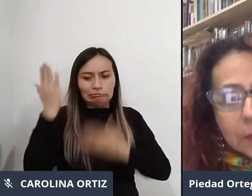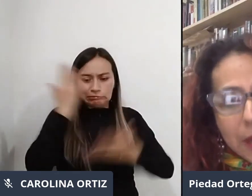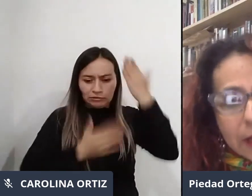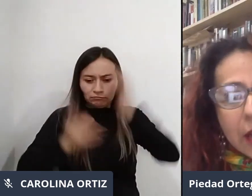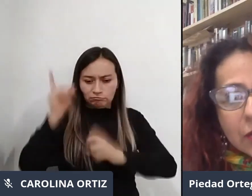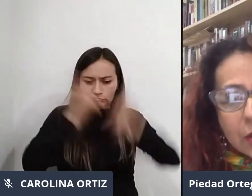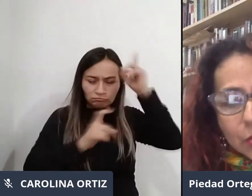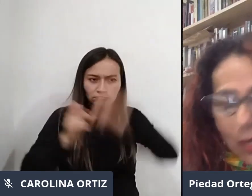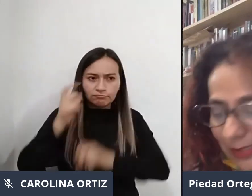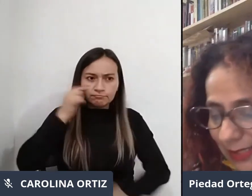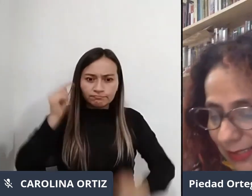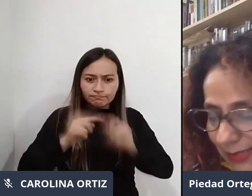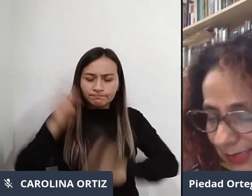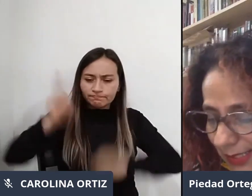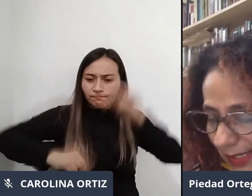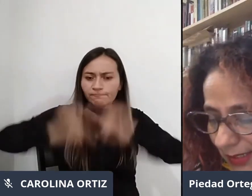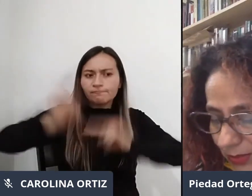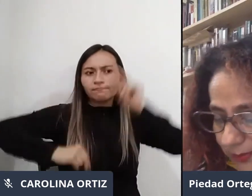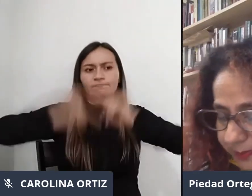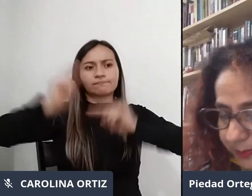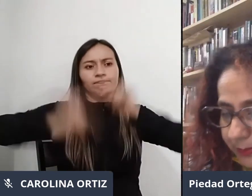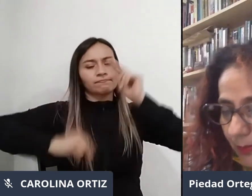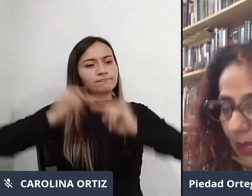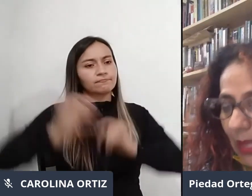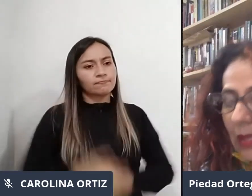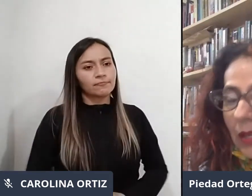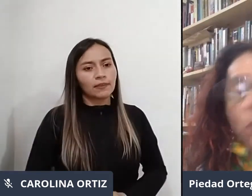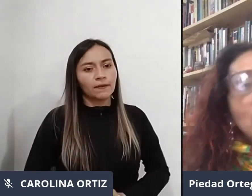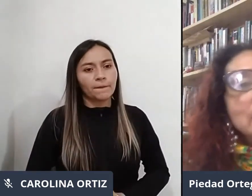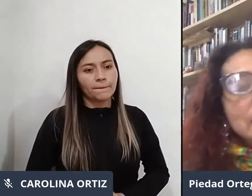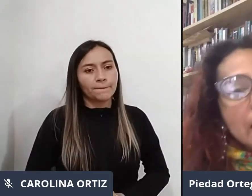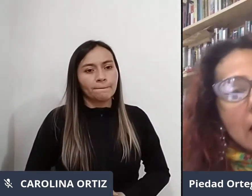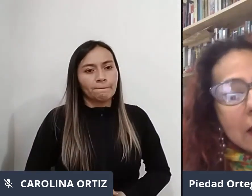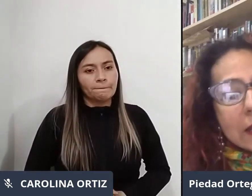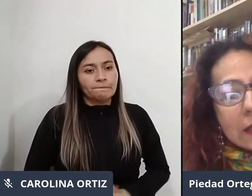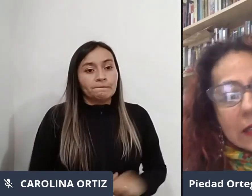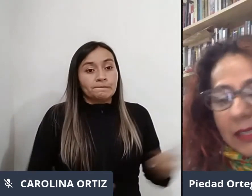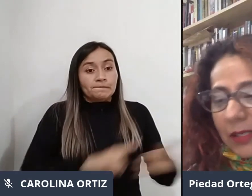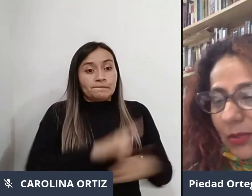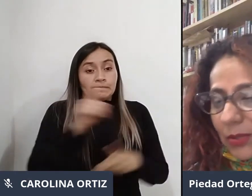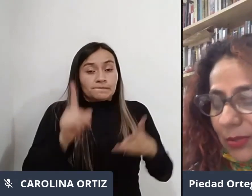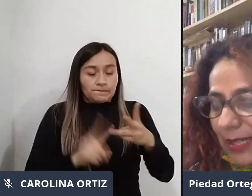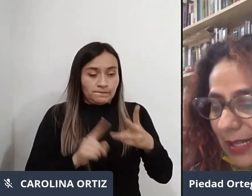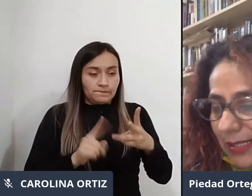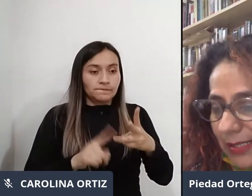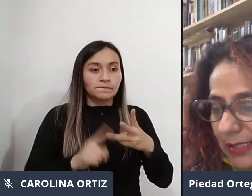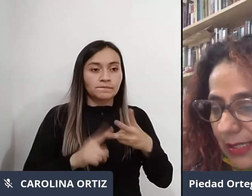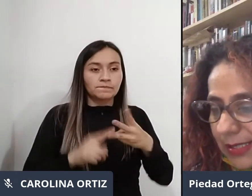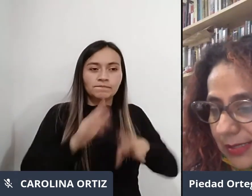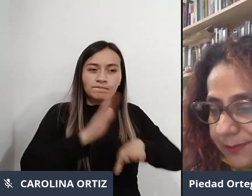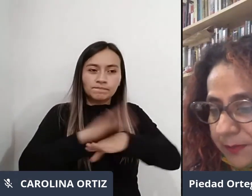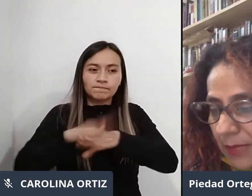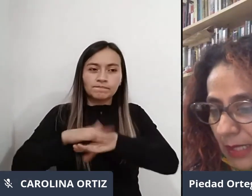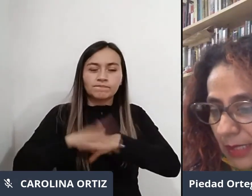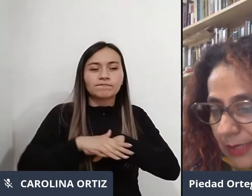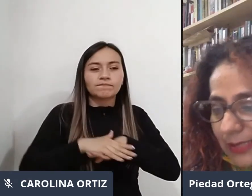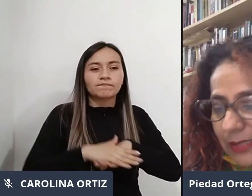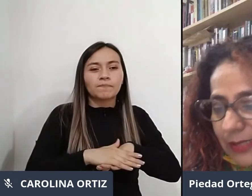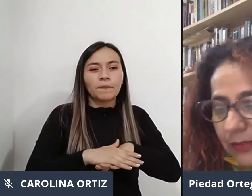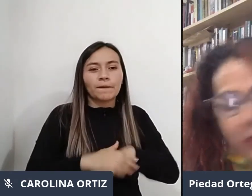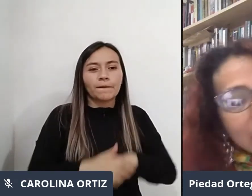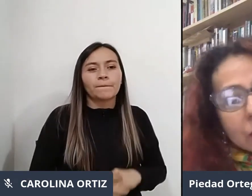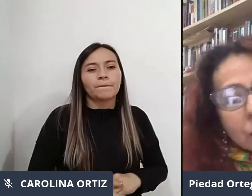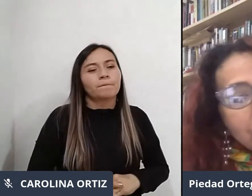los imaginarios en los cuales ya se está instalando. Una tercera alerta que quiero colocar aquí es